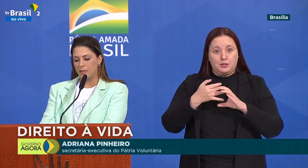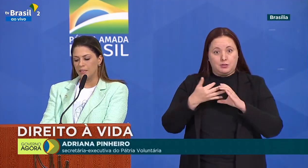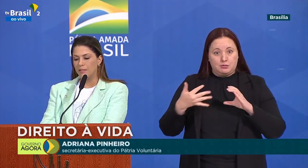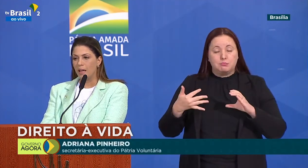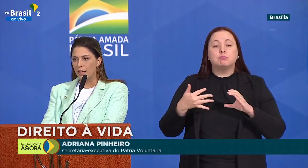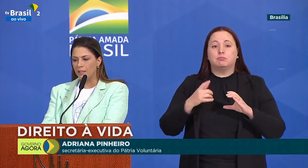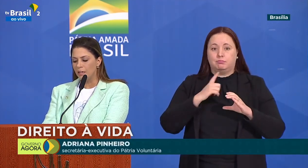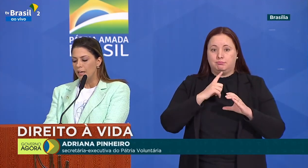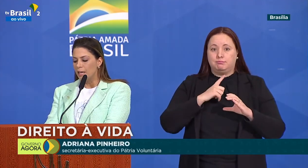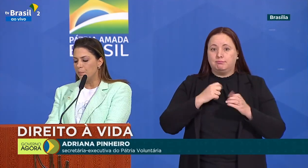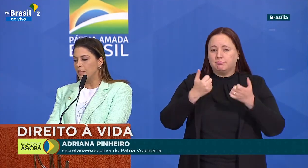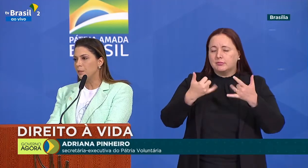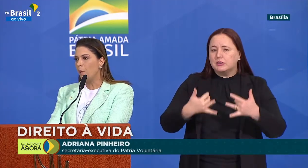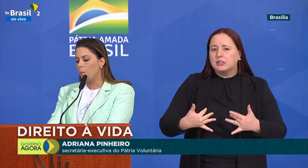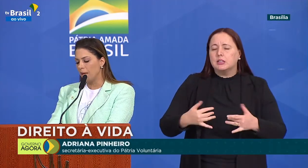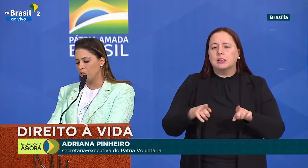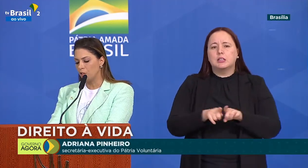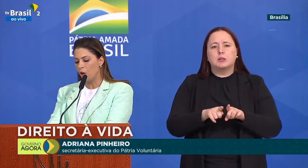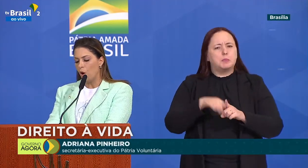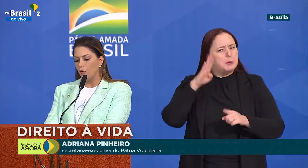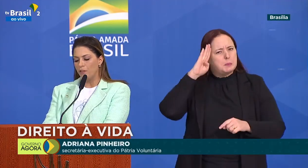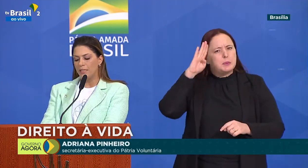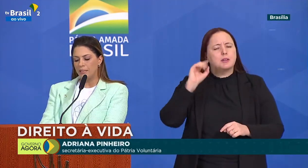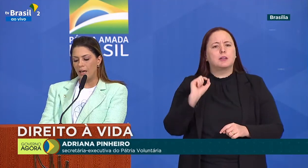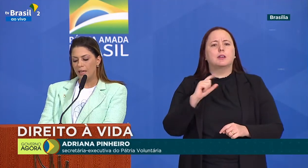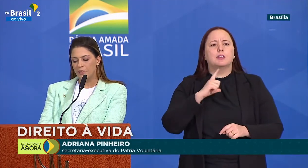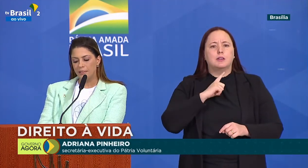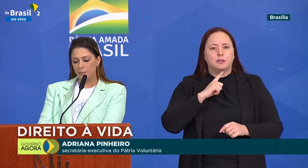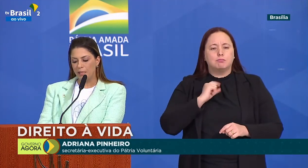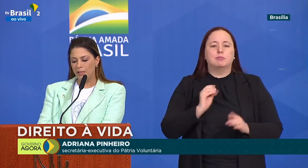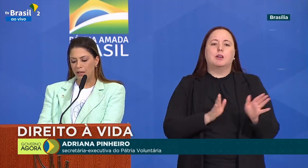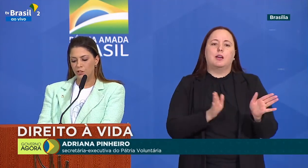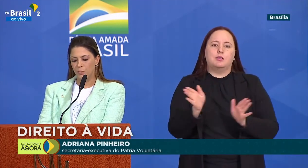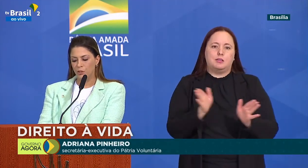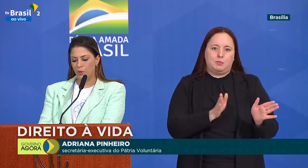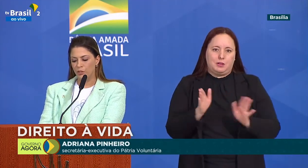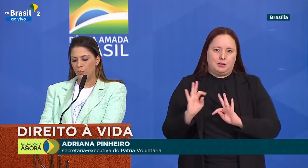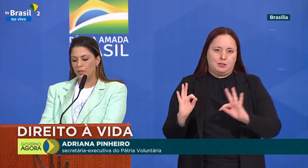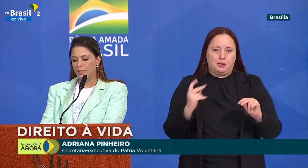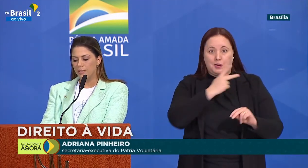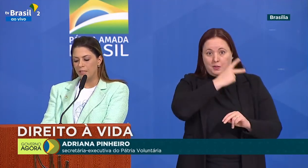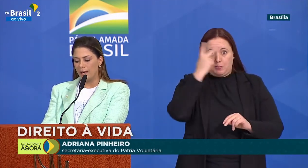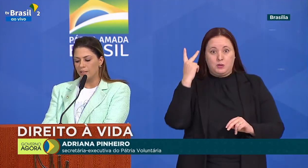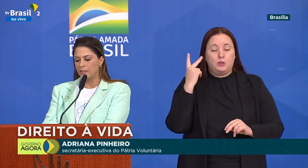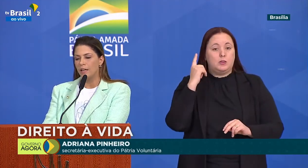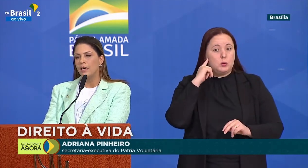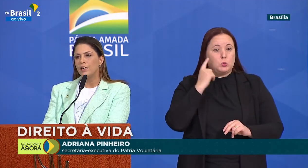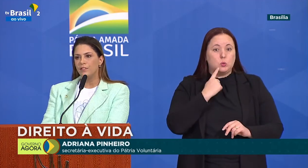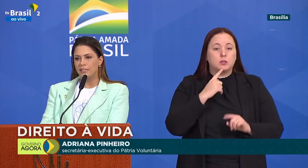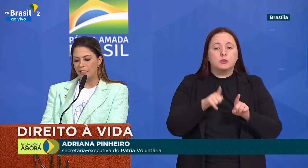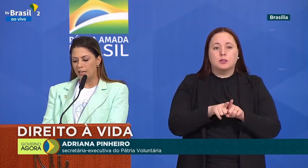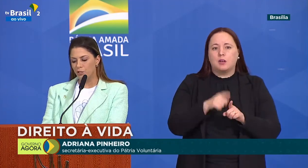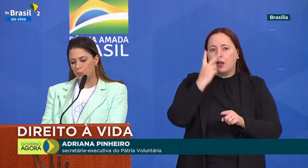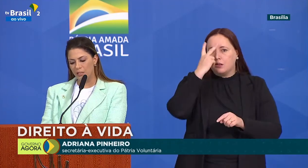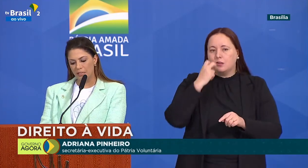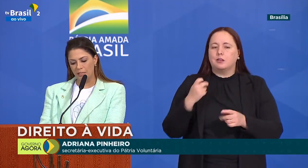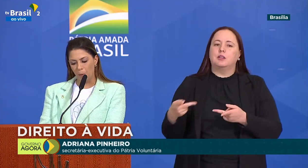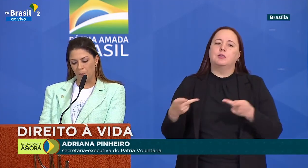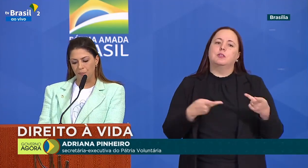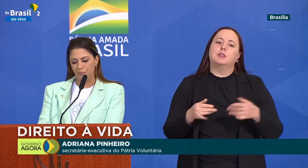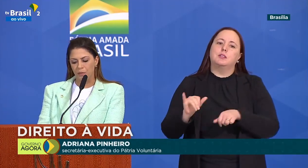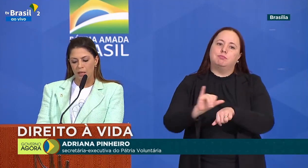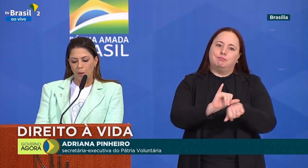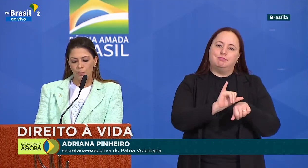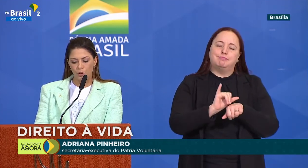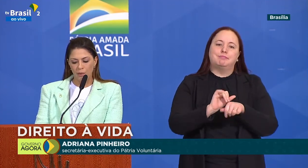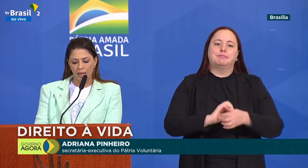Rara ali representada e principalmente oferecer acessibilidade às pessoas surdas e cegas que visitem a